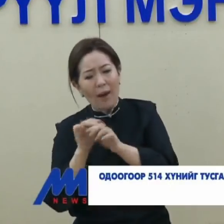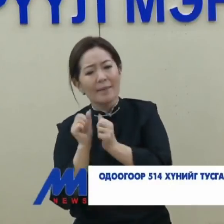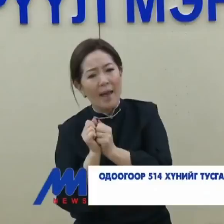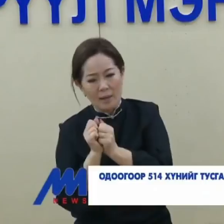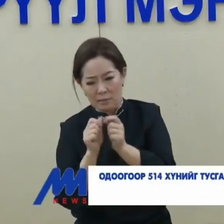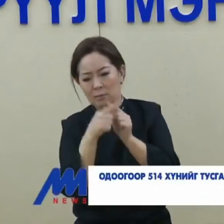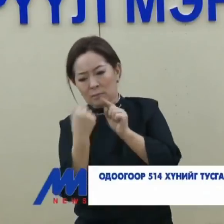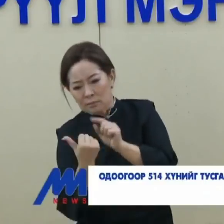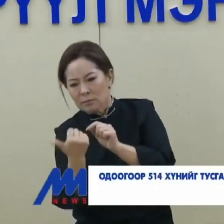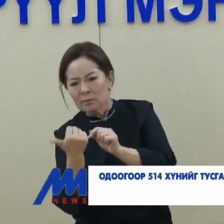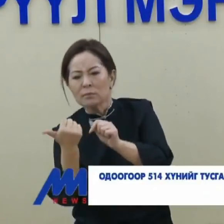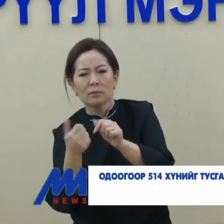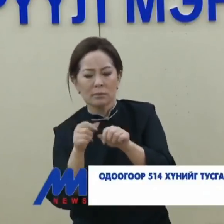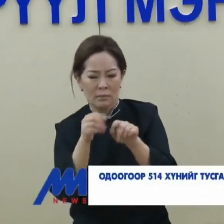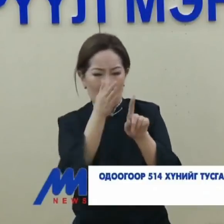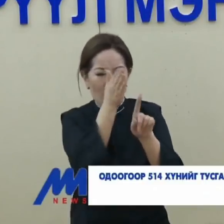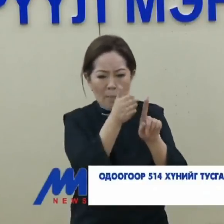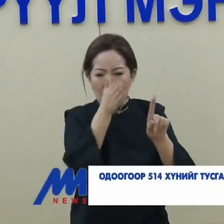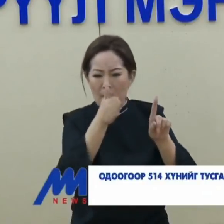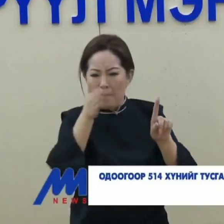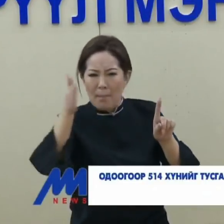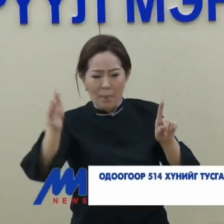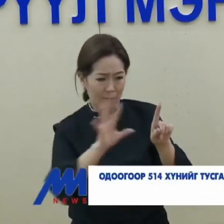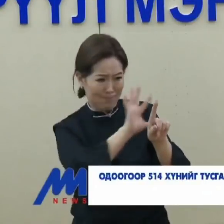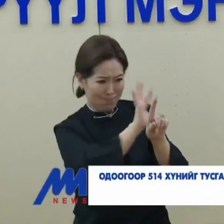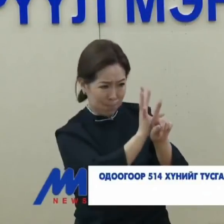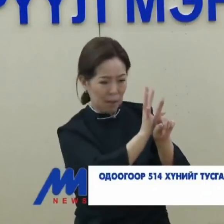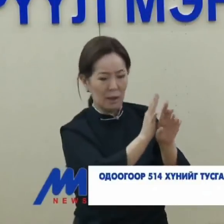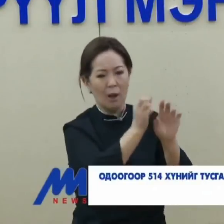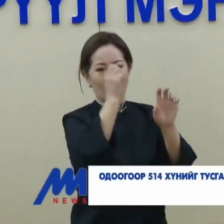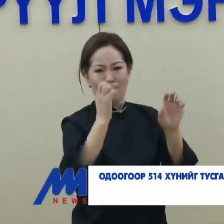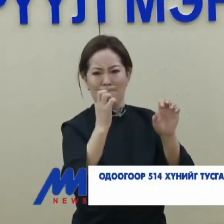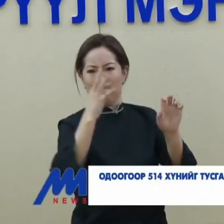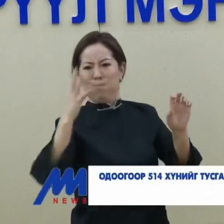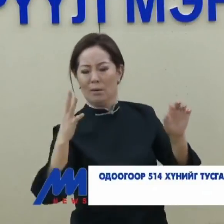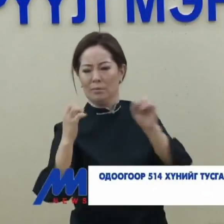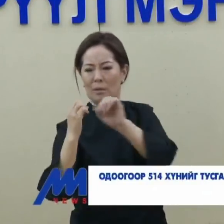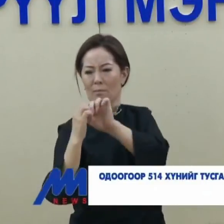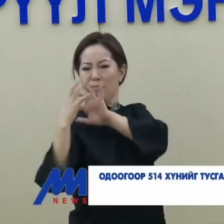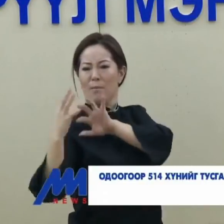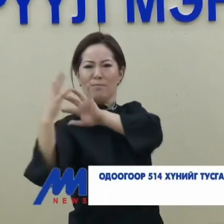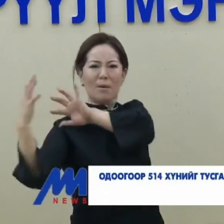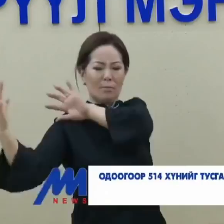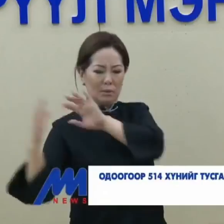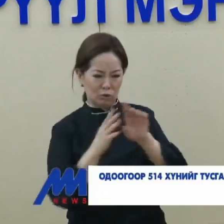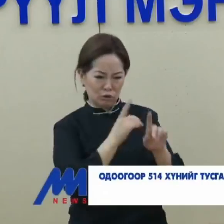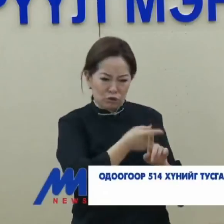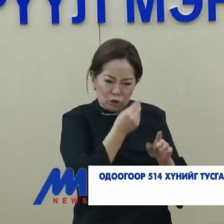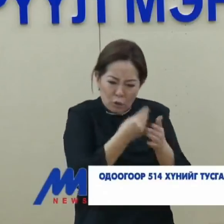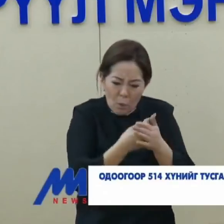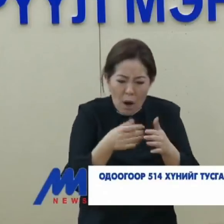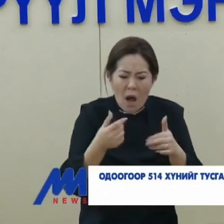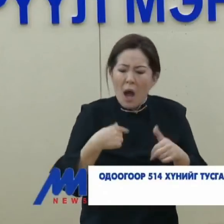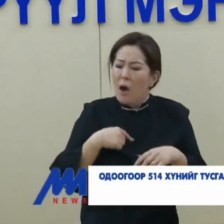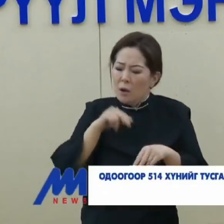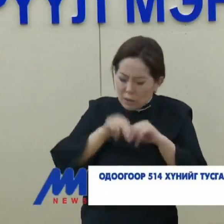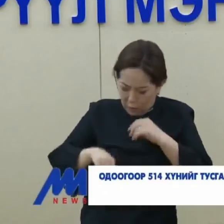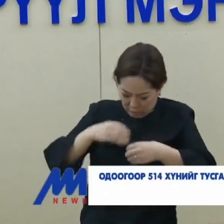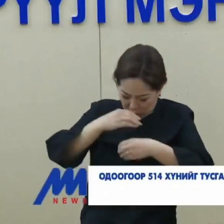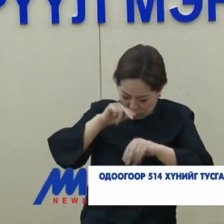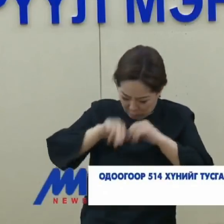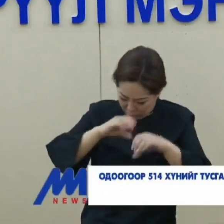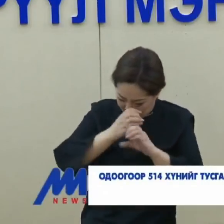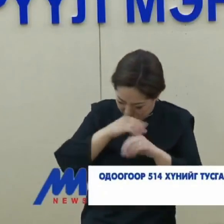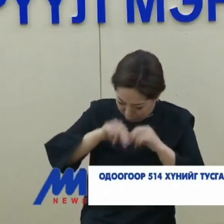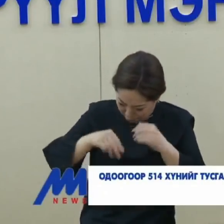240 буюу хавьдлын хавьдлыг бид нар энэ хавьдлын шинжилгээний хариу гартал гэрт нь ажиглалтад тусгаарлана. Бүх